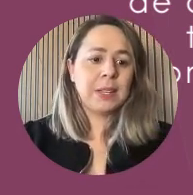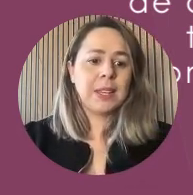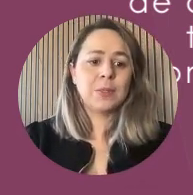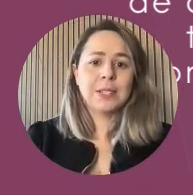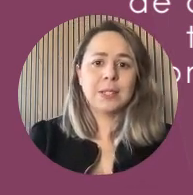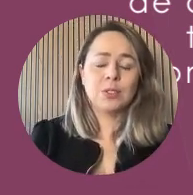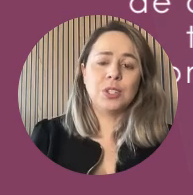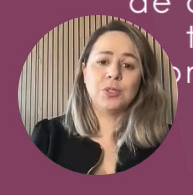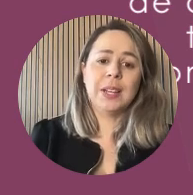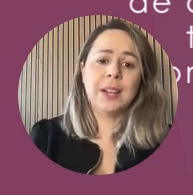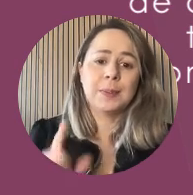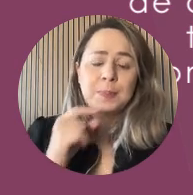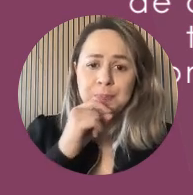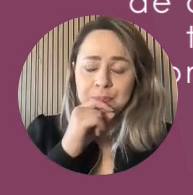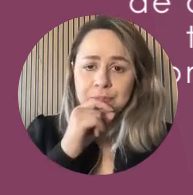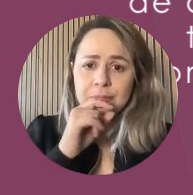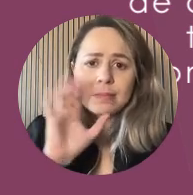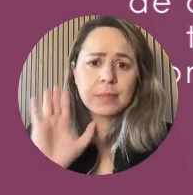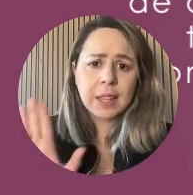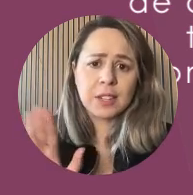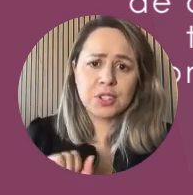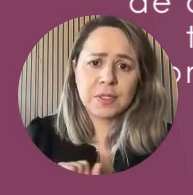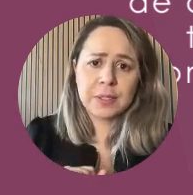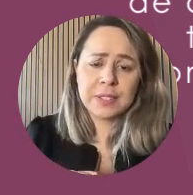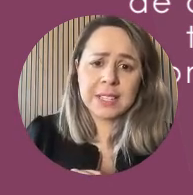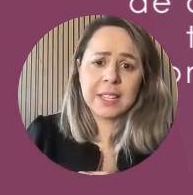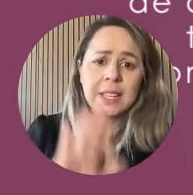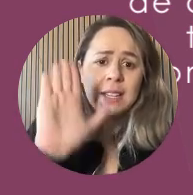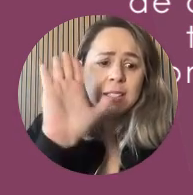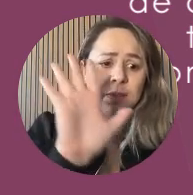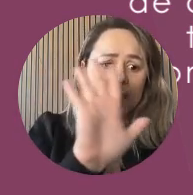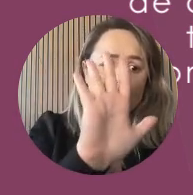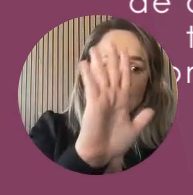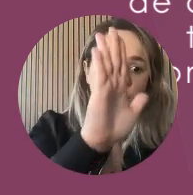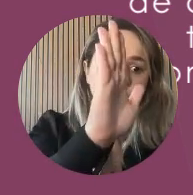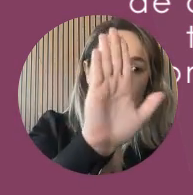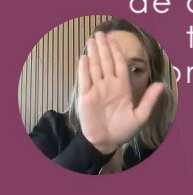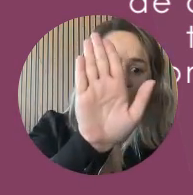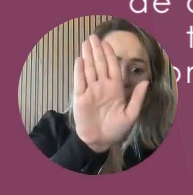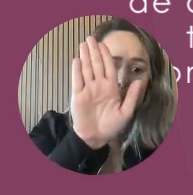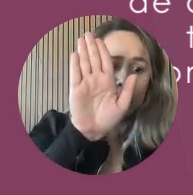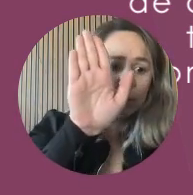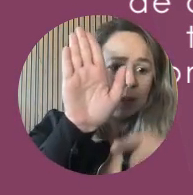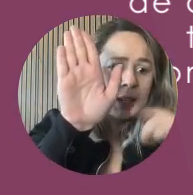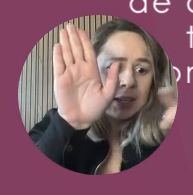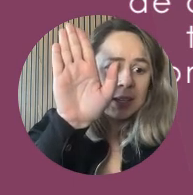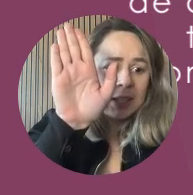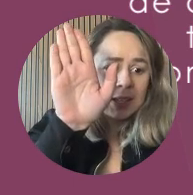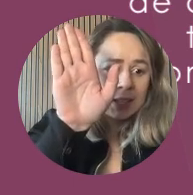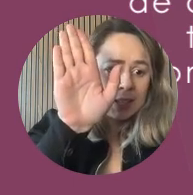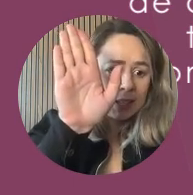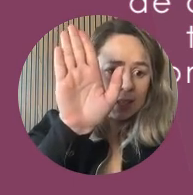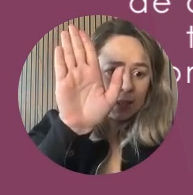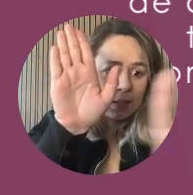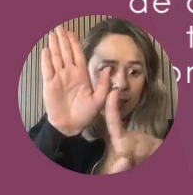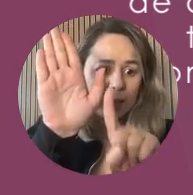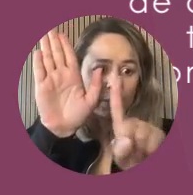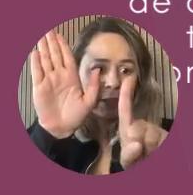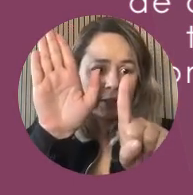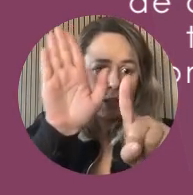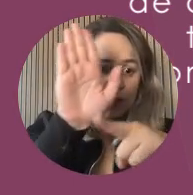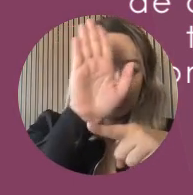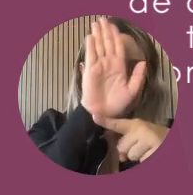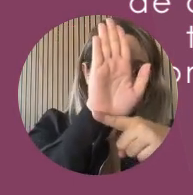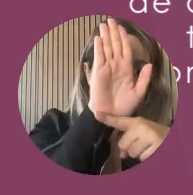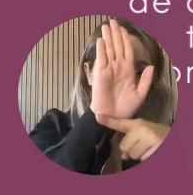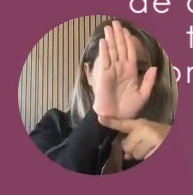Então, o primeiro aqui é o sinal de ajudar. A gente vai fazer. Então, vocês vão colocar a palma da mão e o